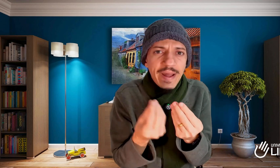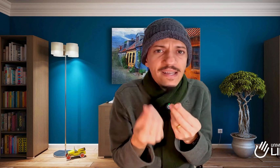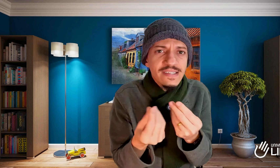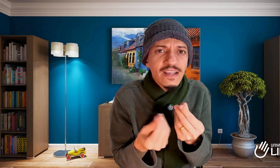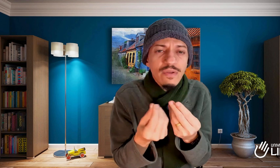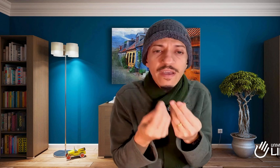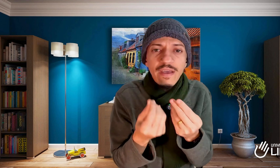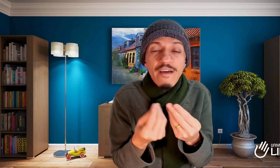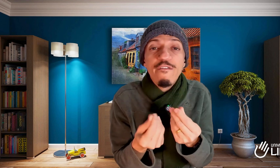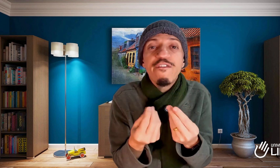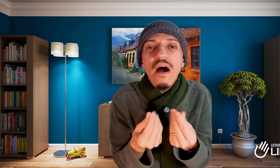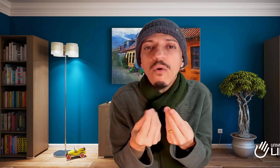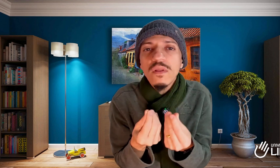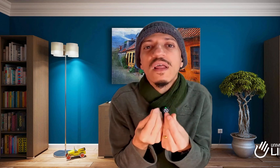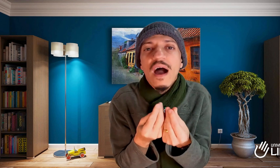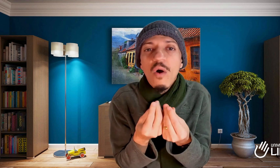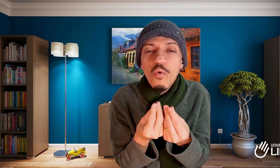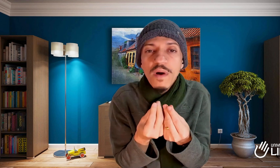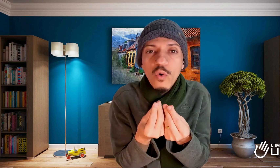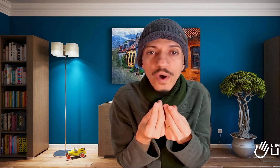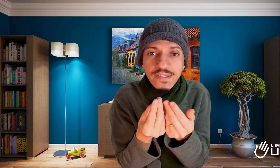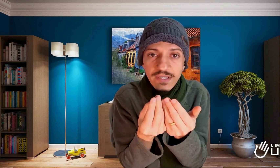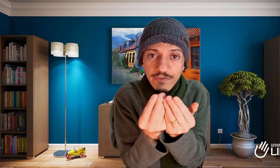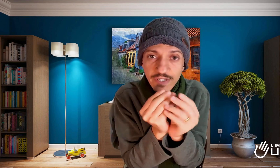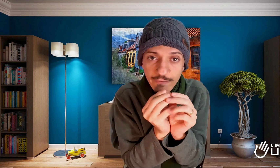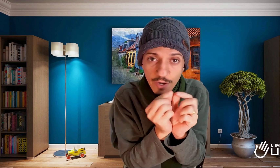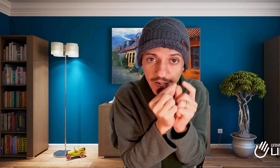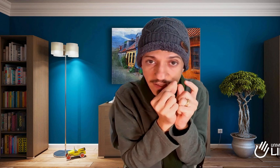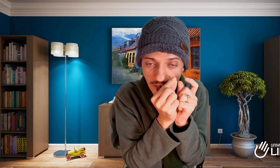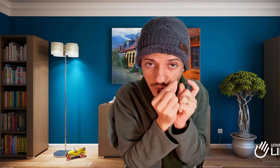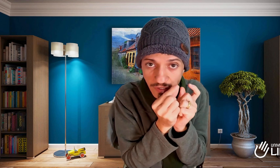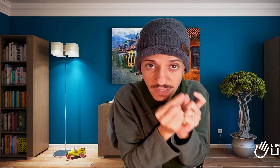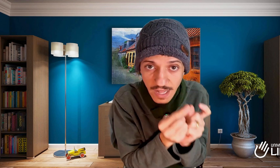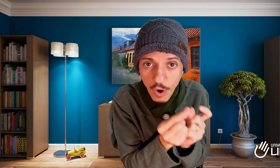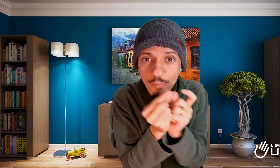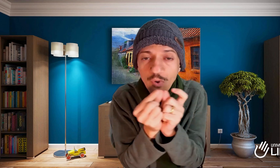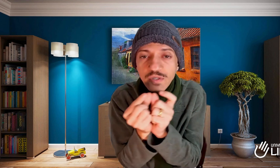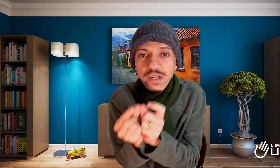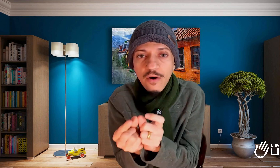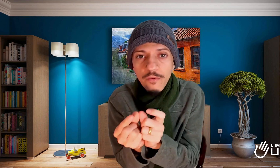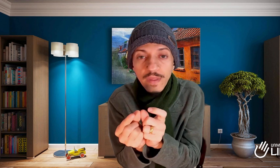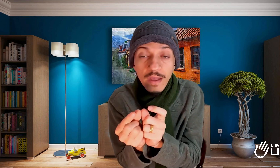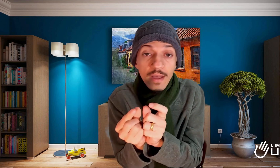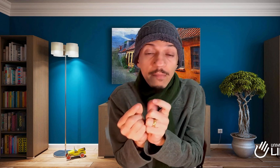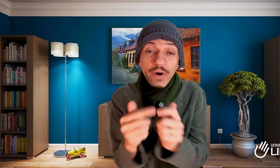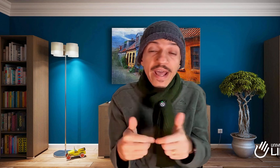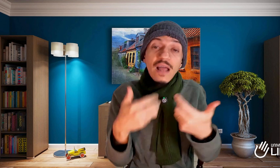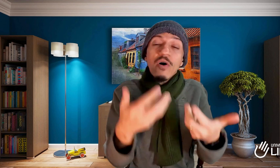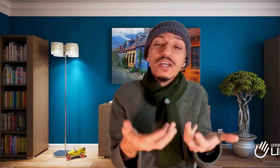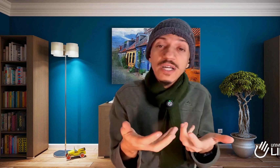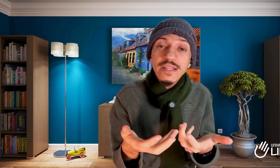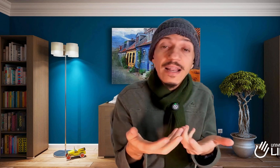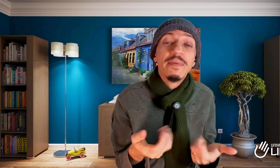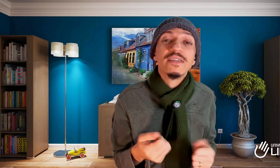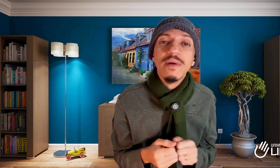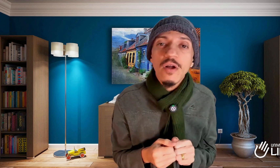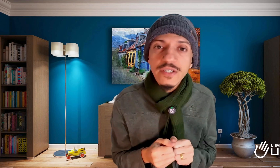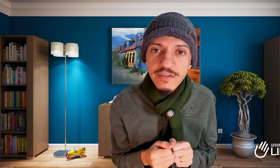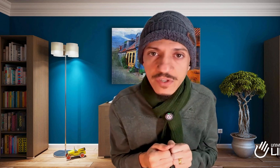parecendo que falta alguma coisa se você for analisar só sinal por sinal. Porém, a lógica da Libras é uma lógica